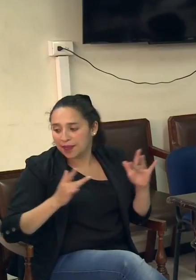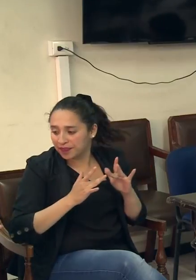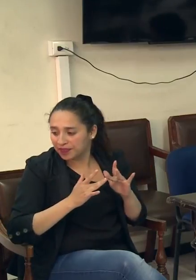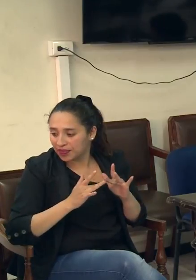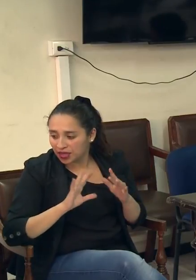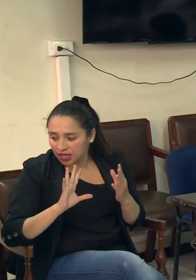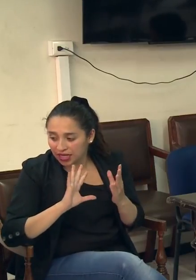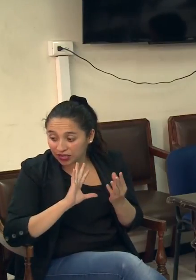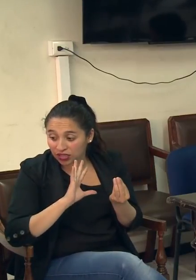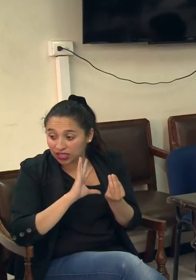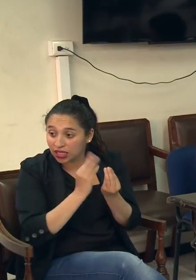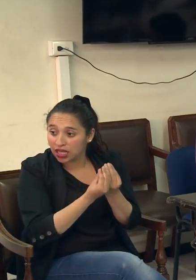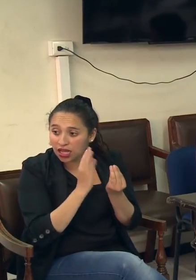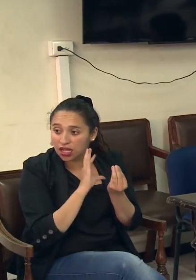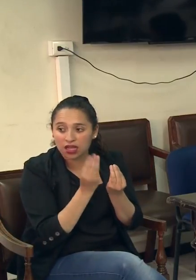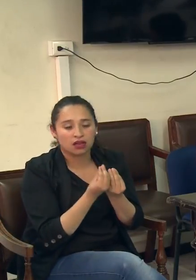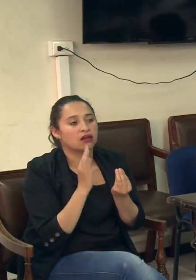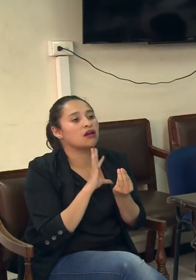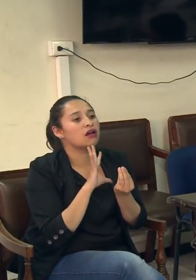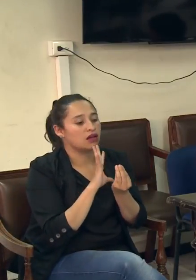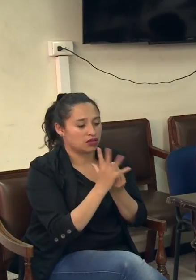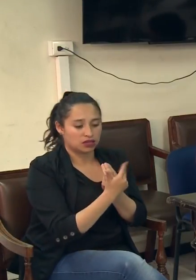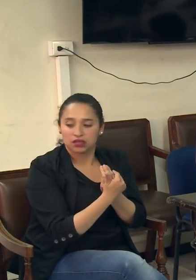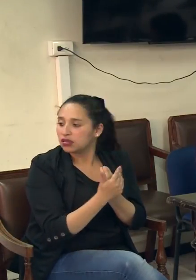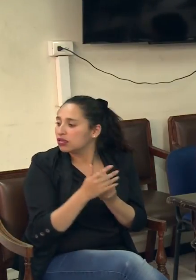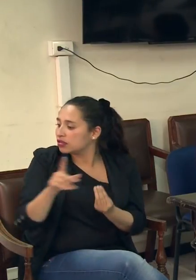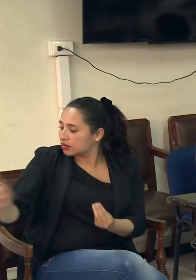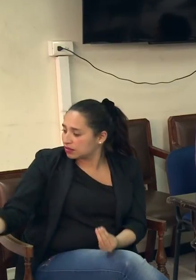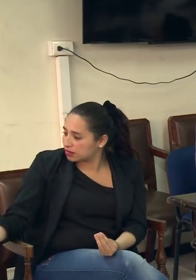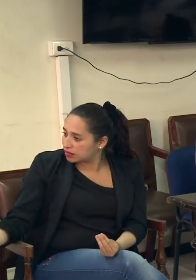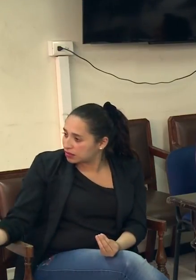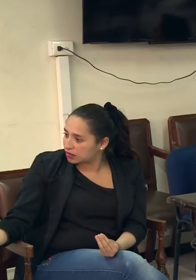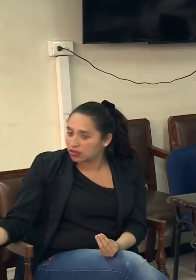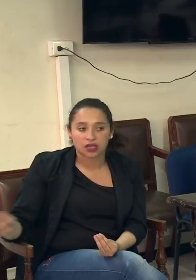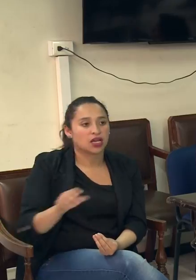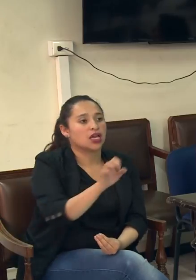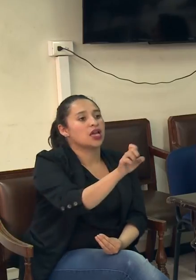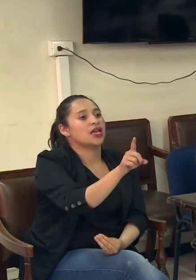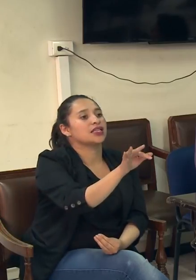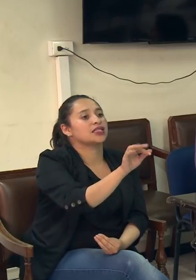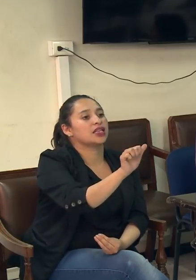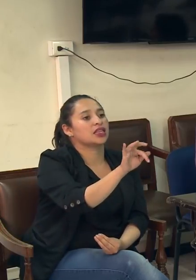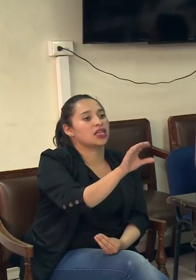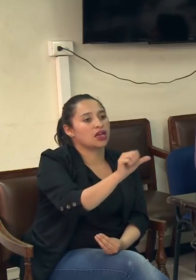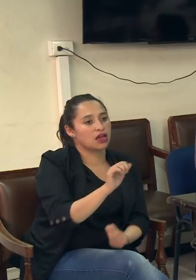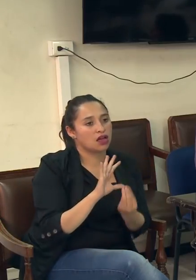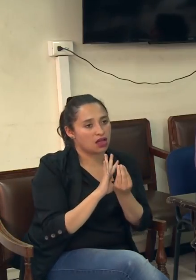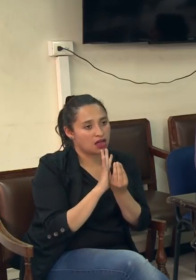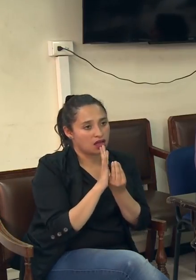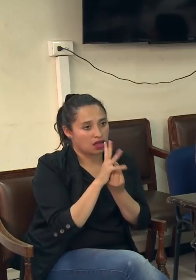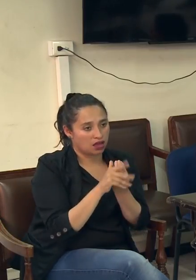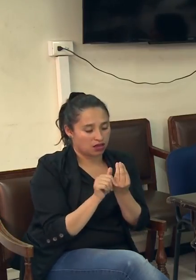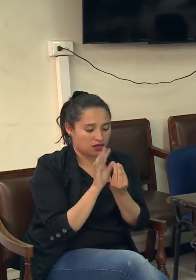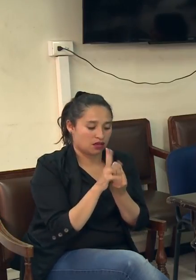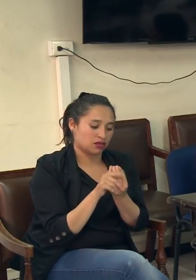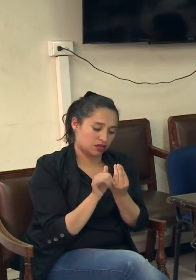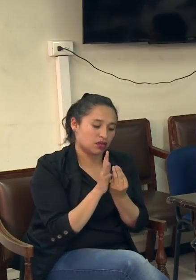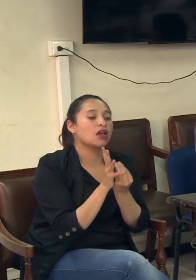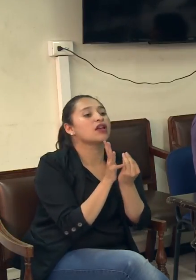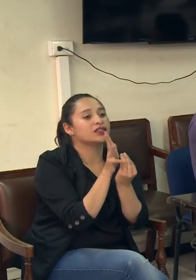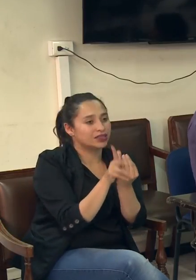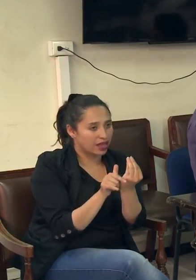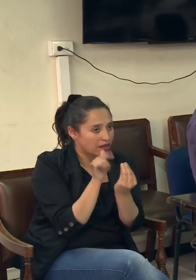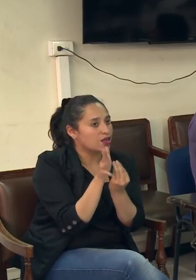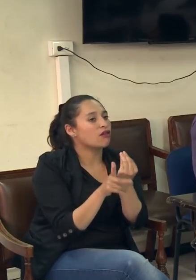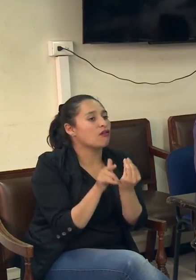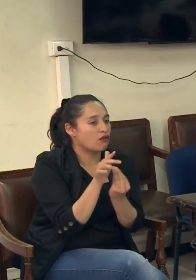muy contradictoria esa idea de que el feminismo entra a fragmentar lo político, ¿no? Como que siempre te dicen esta cosa de que no, es que